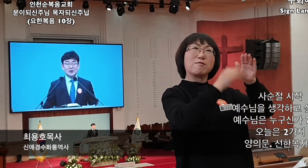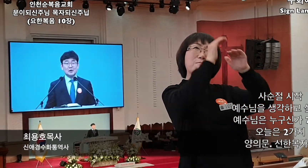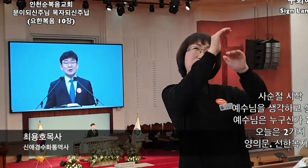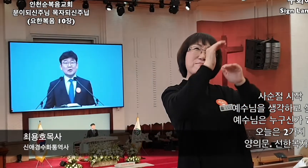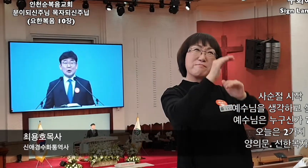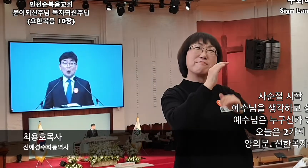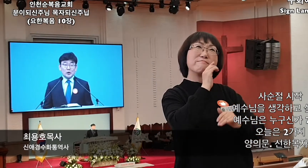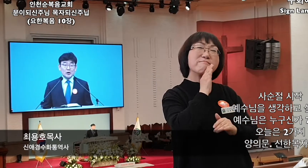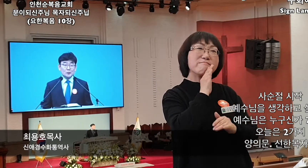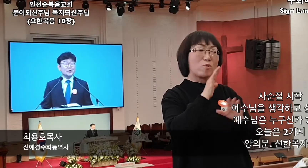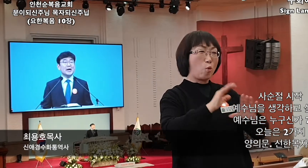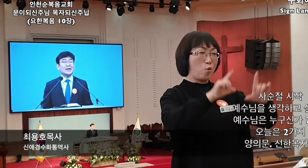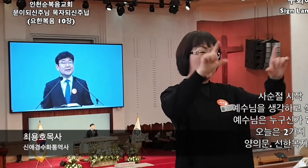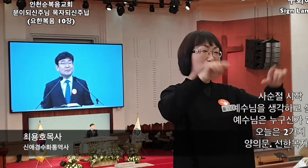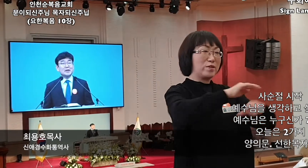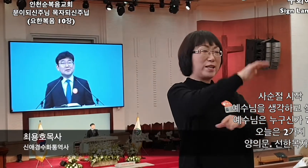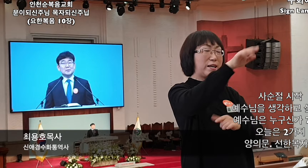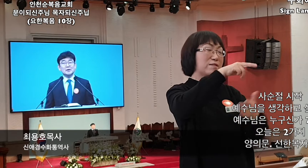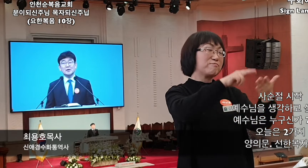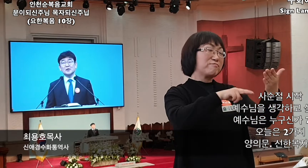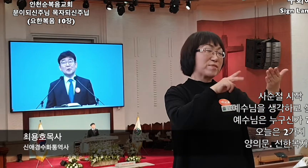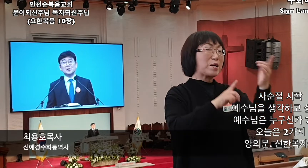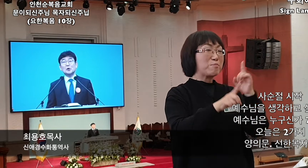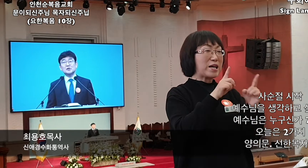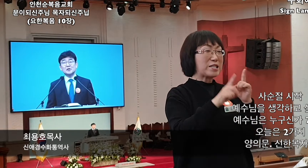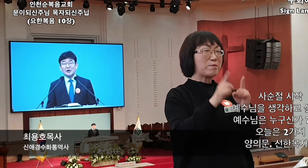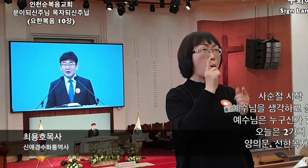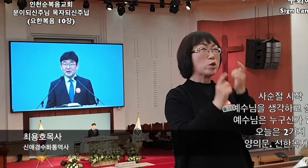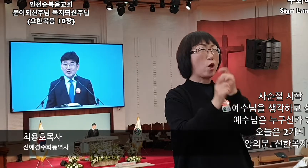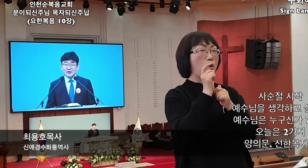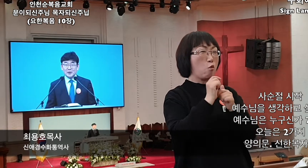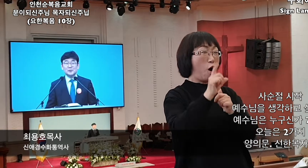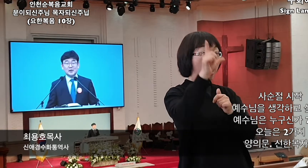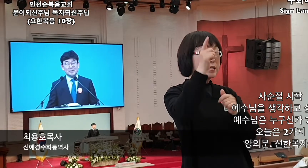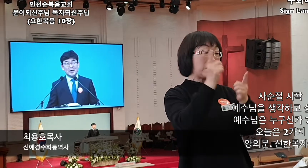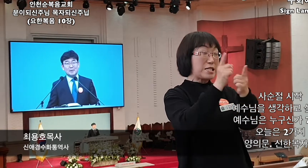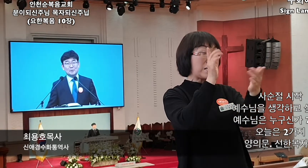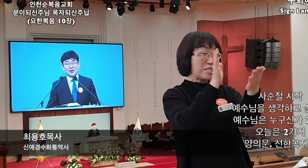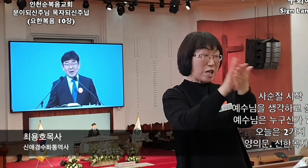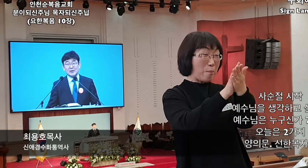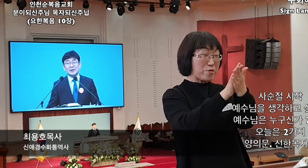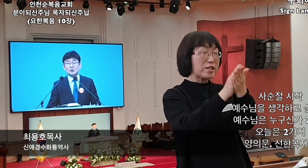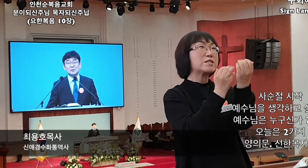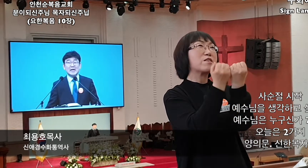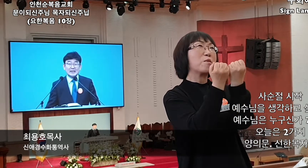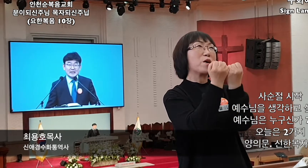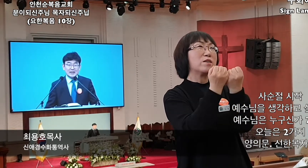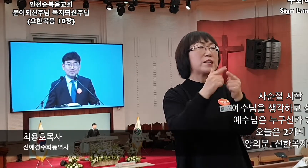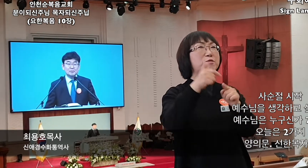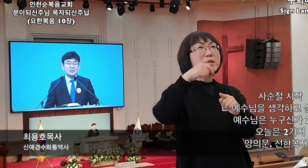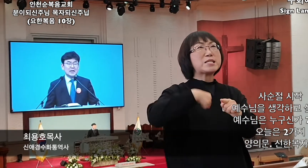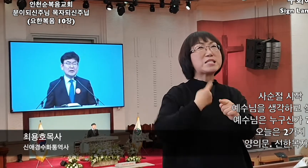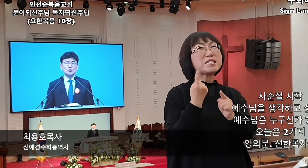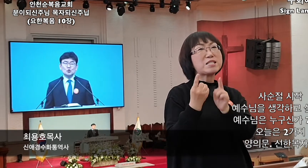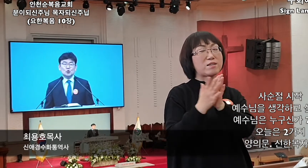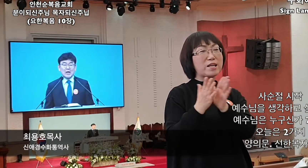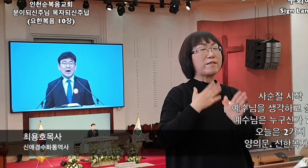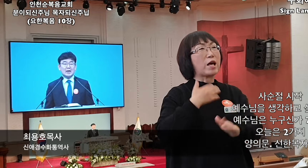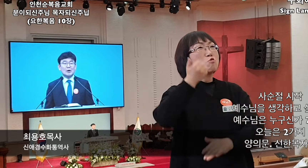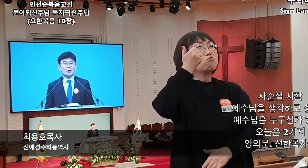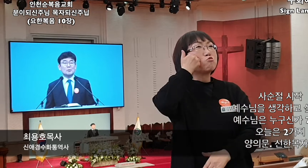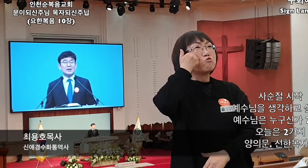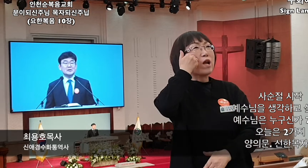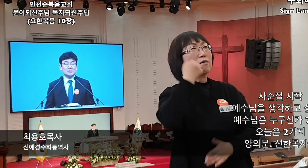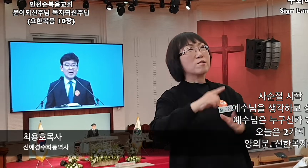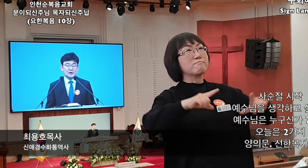수 있죠. 그런데 오늘 우리가 읽는 말씀은 그것보다 훨씬 더 직접적입니다. 왜냐하면 예수님 자신이 나는